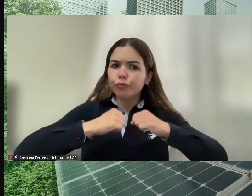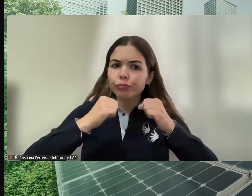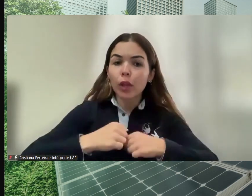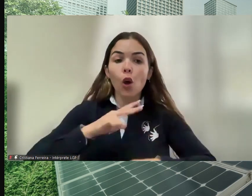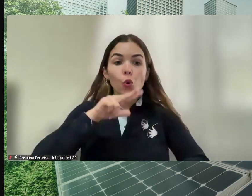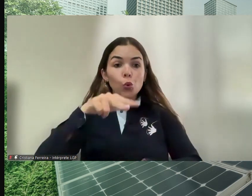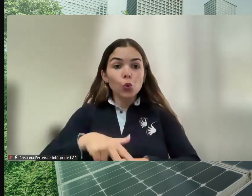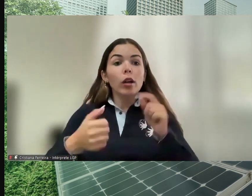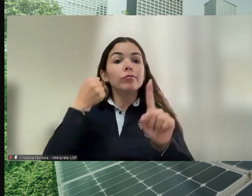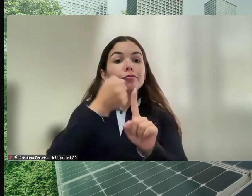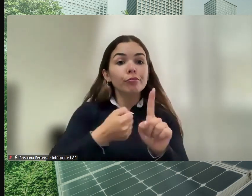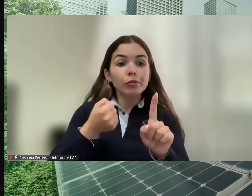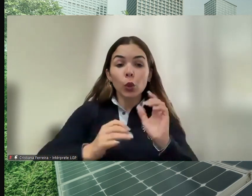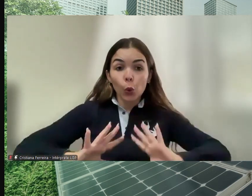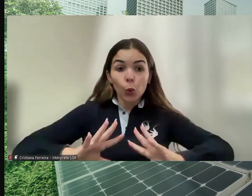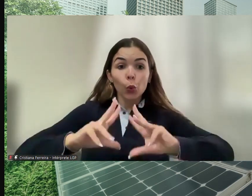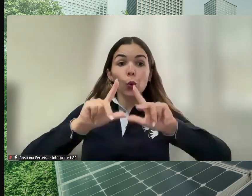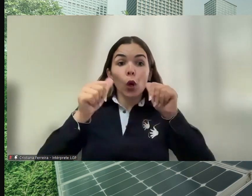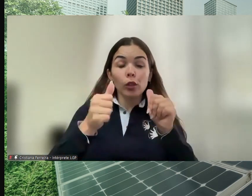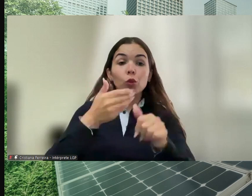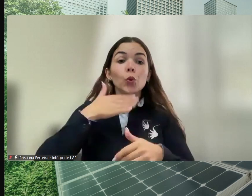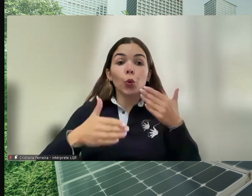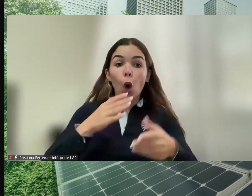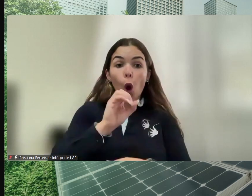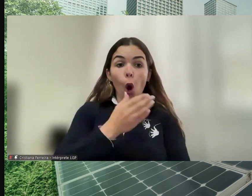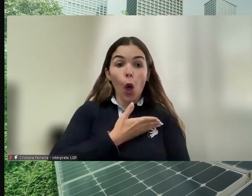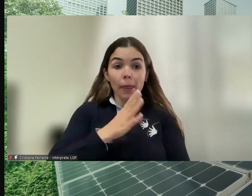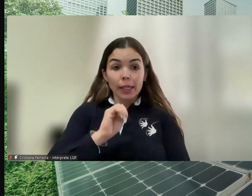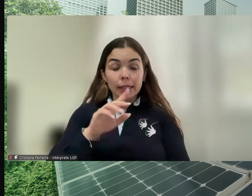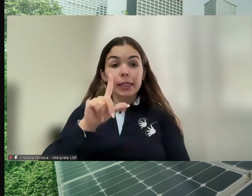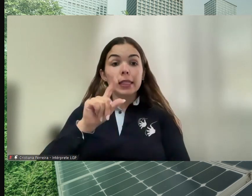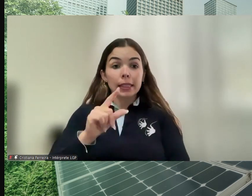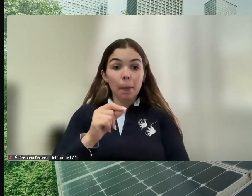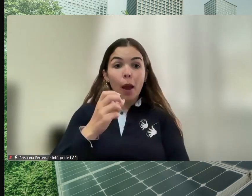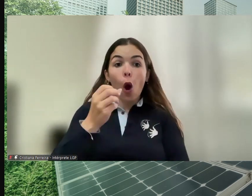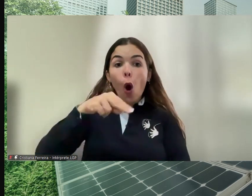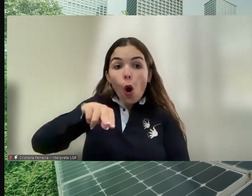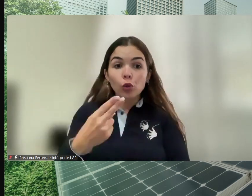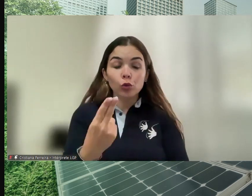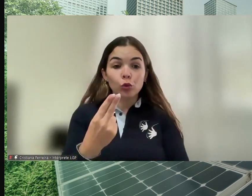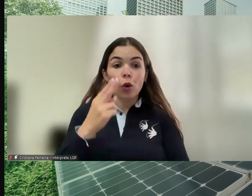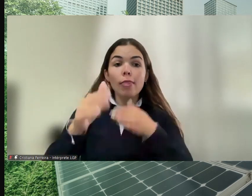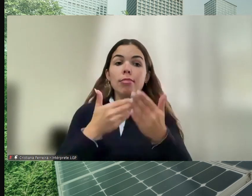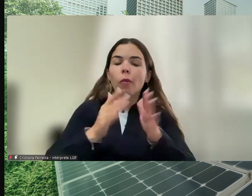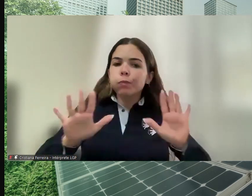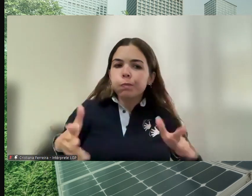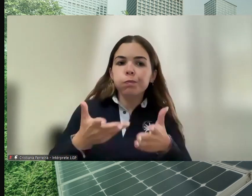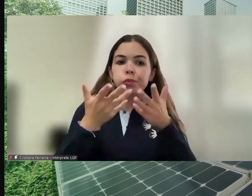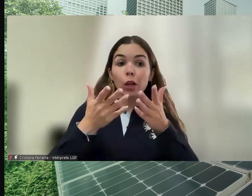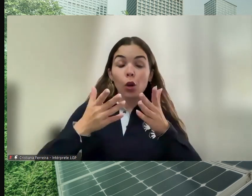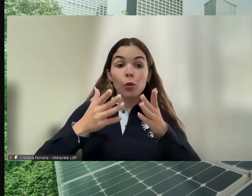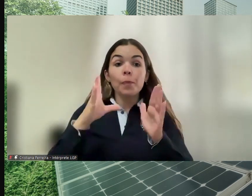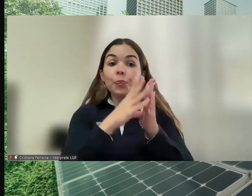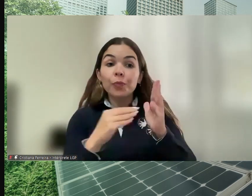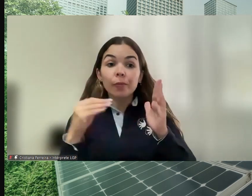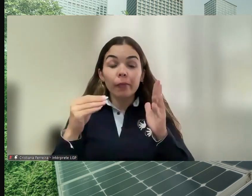Desenvolvimento Sustentável, ODS, da Agenda 2030 da ONU, que procura promover um modelo de desenvolvimento equilibrado